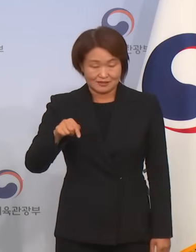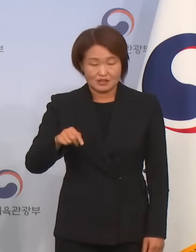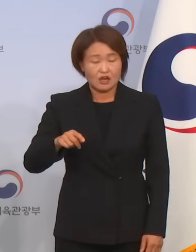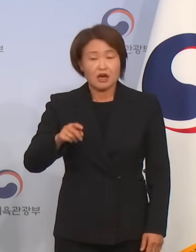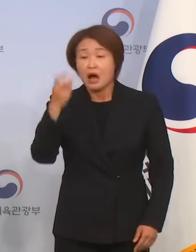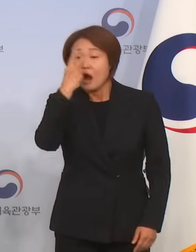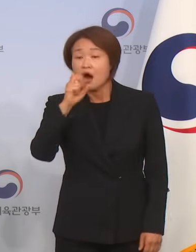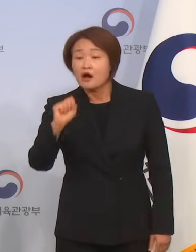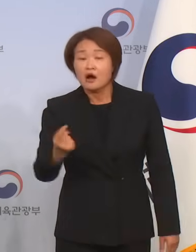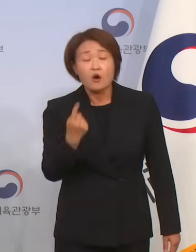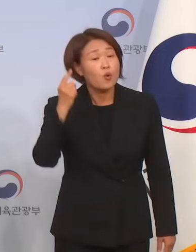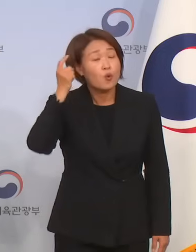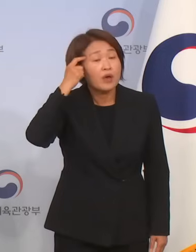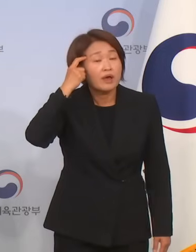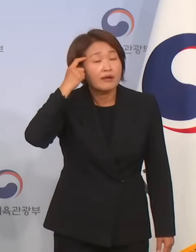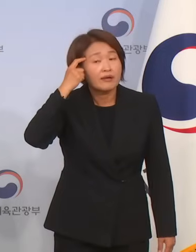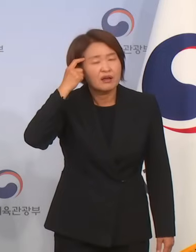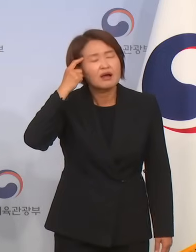된 계기가